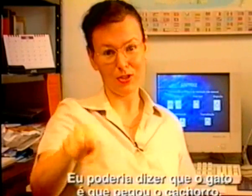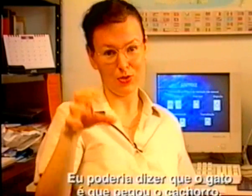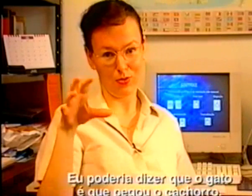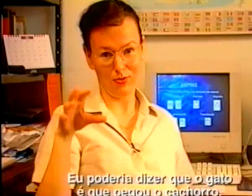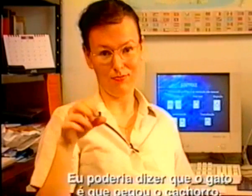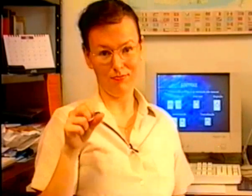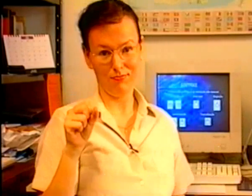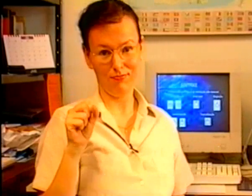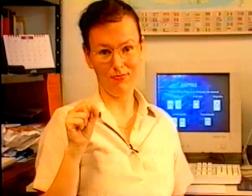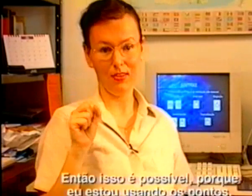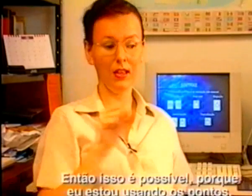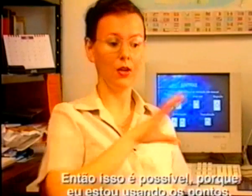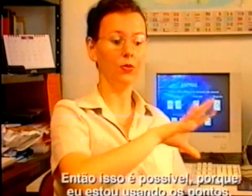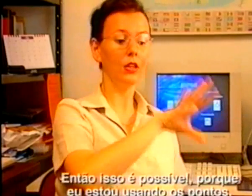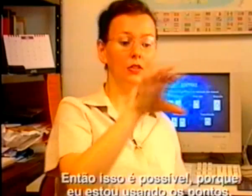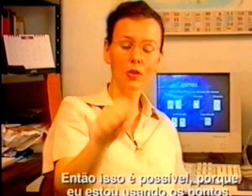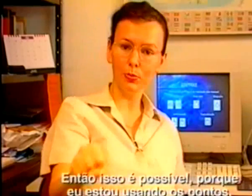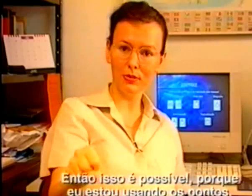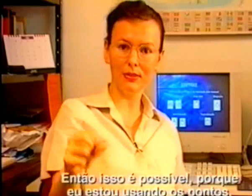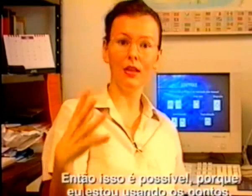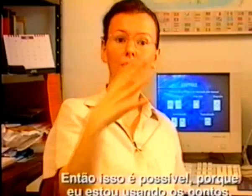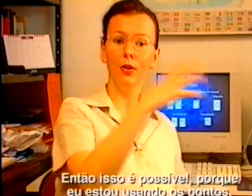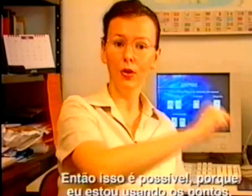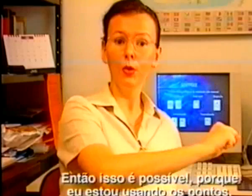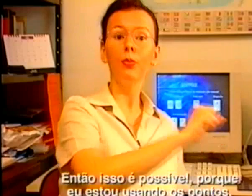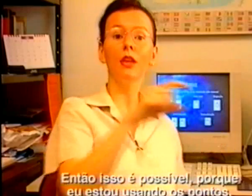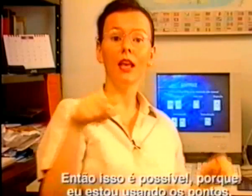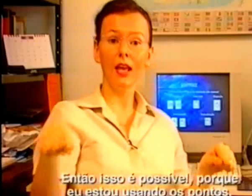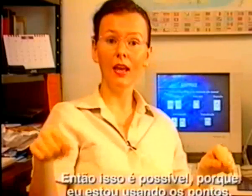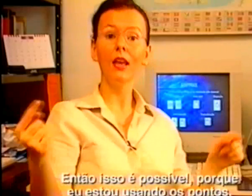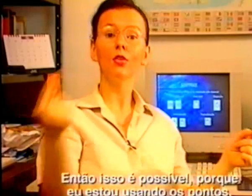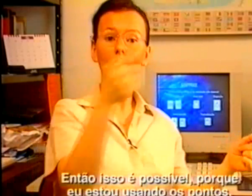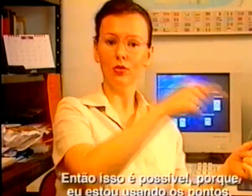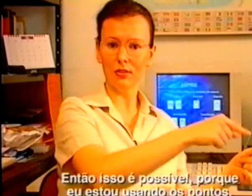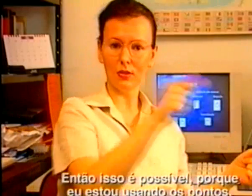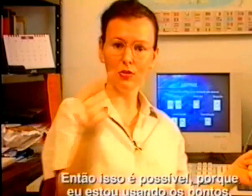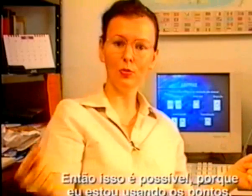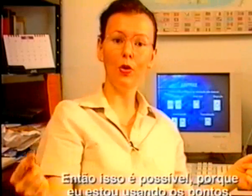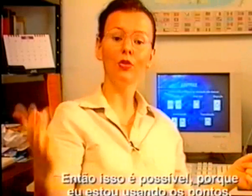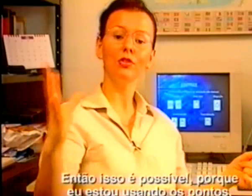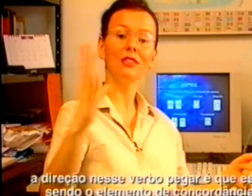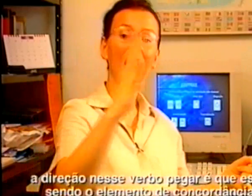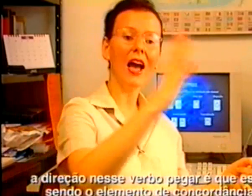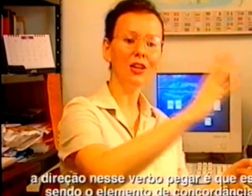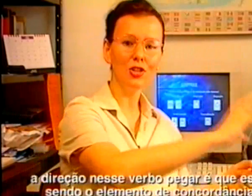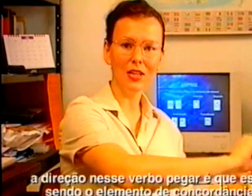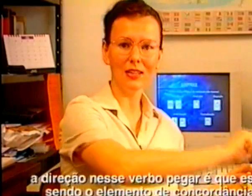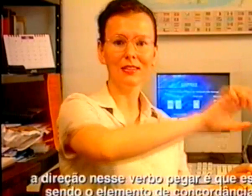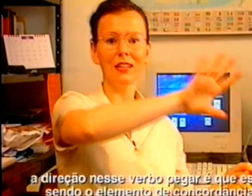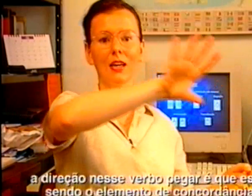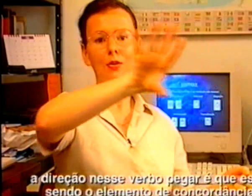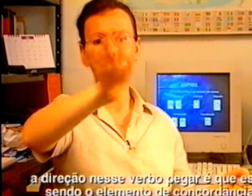o cachorro. Então, isso é possível porque eu estou usando os pontos, a